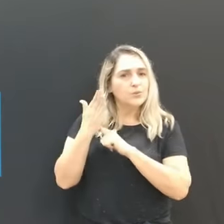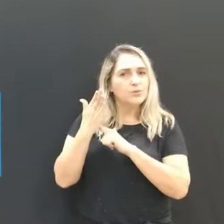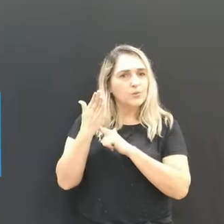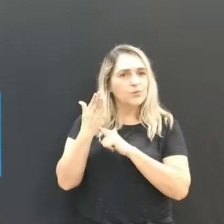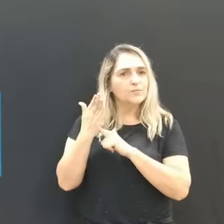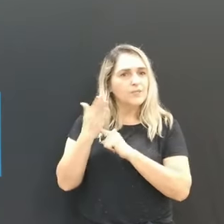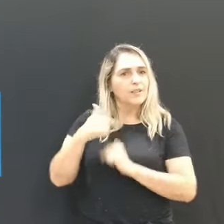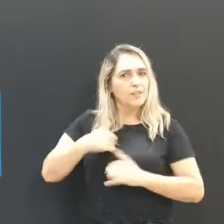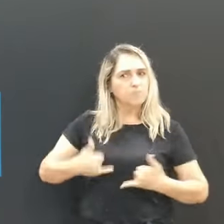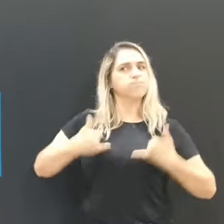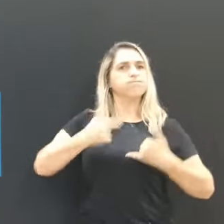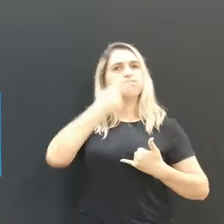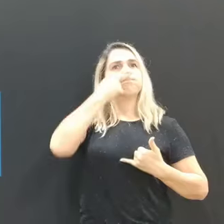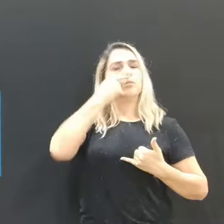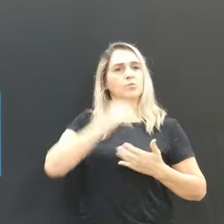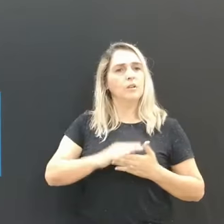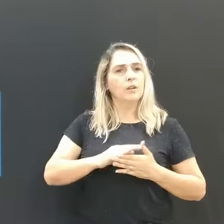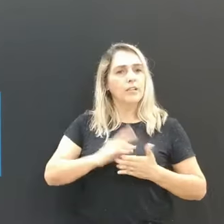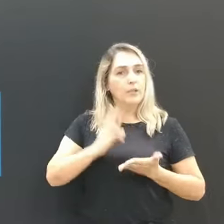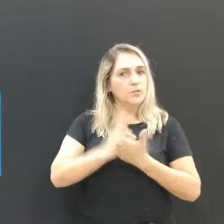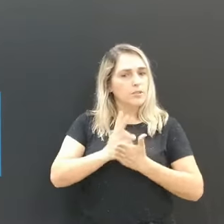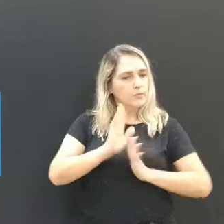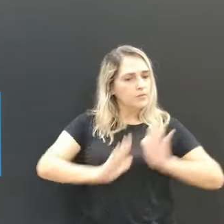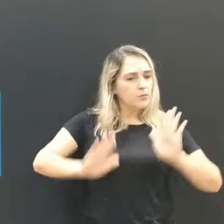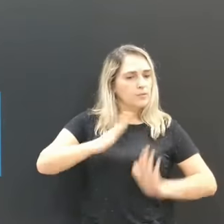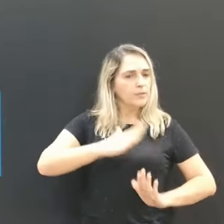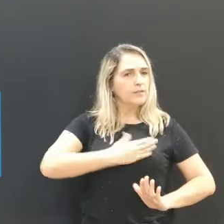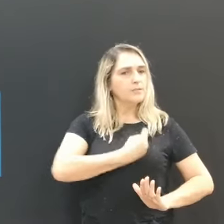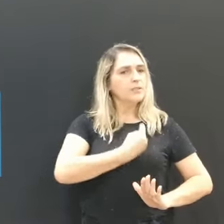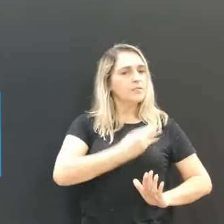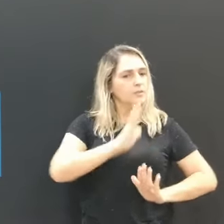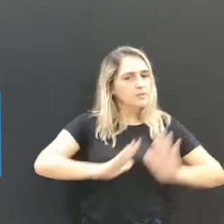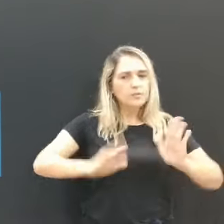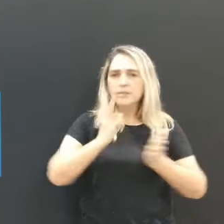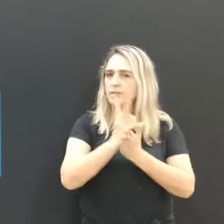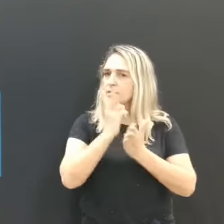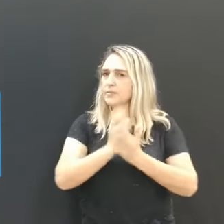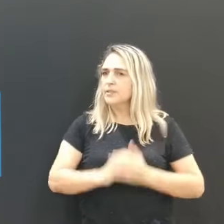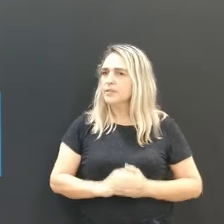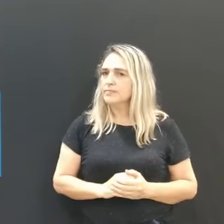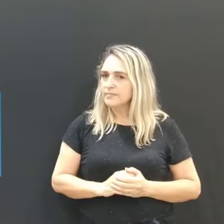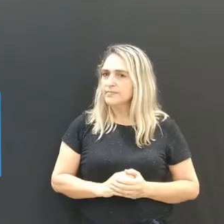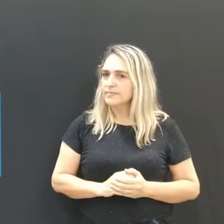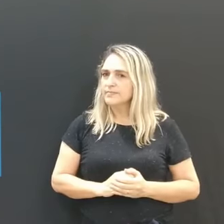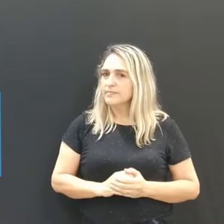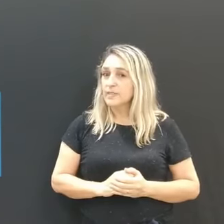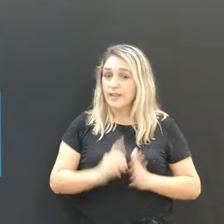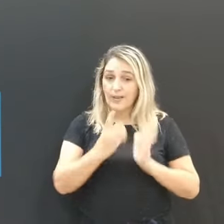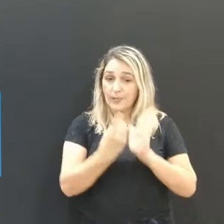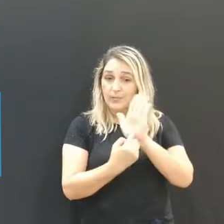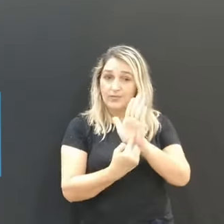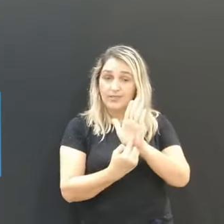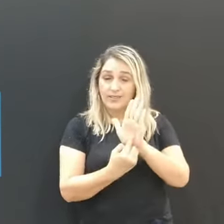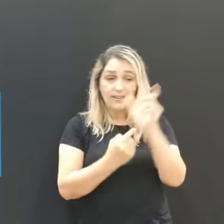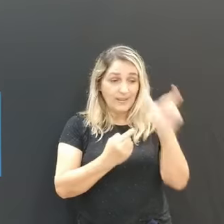sério, Senhor? E o Senhor, Ele quer te ajudar. Mas para isso precisamos, estar sempre em comunhão, orando com o